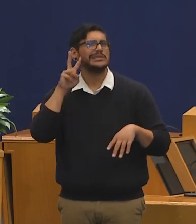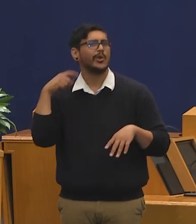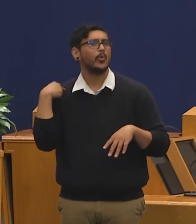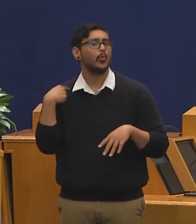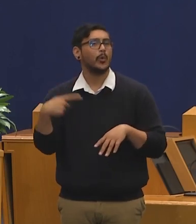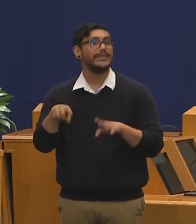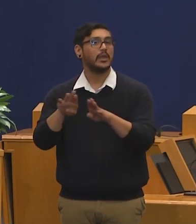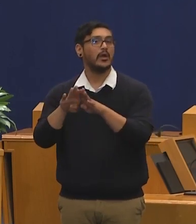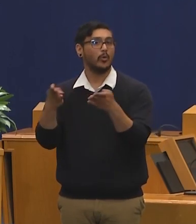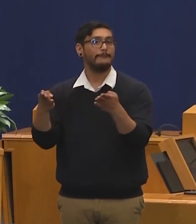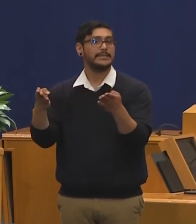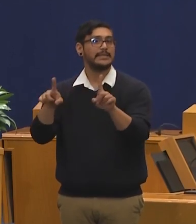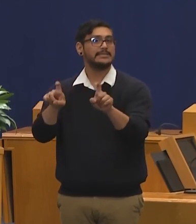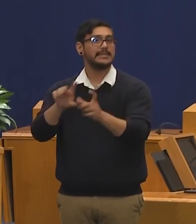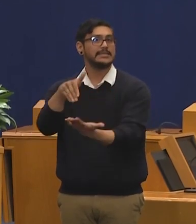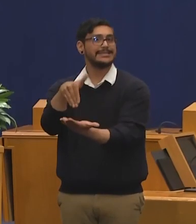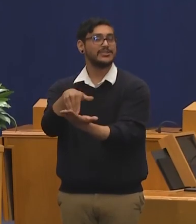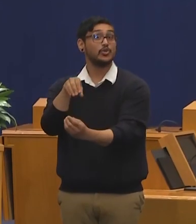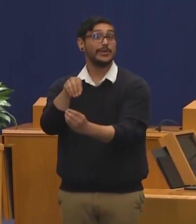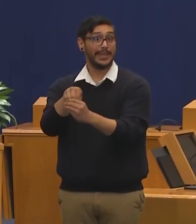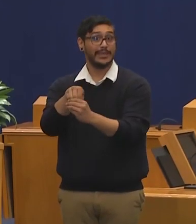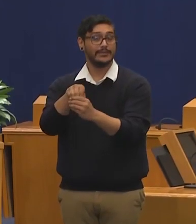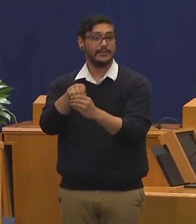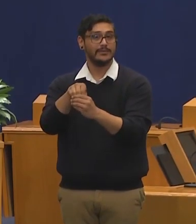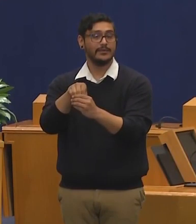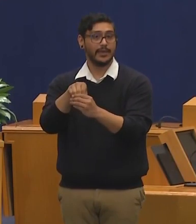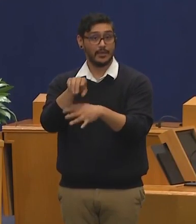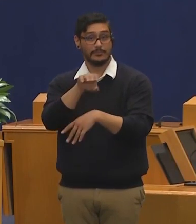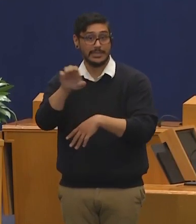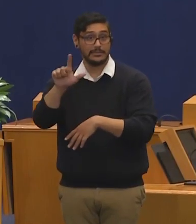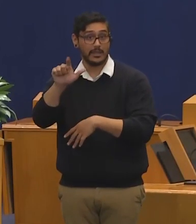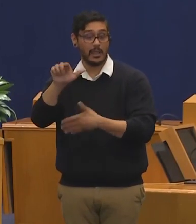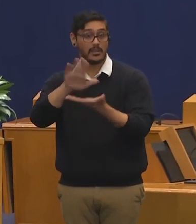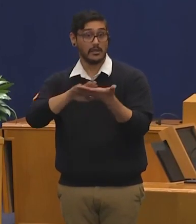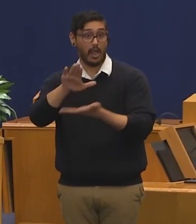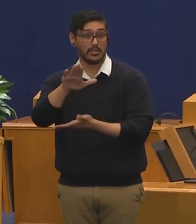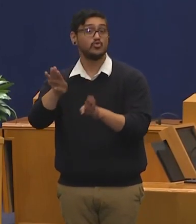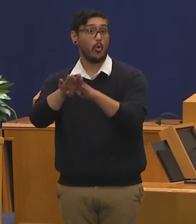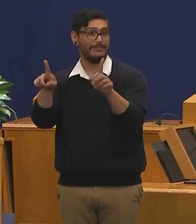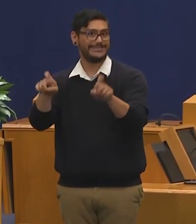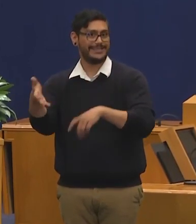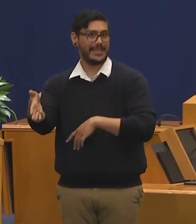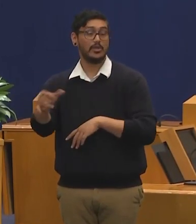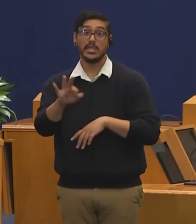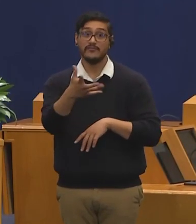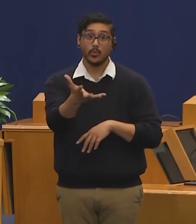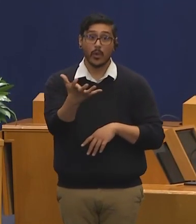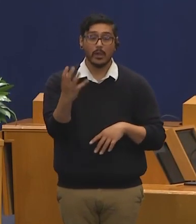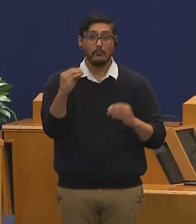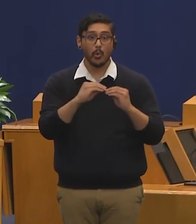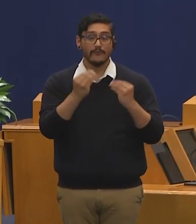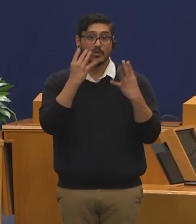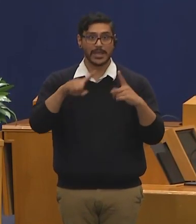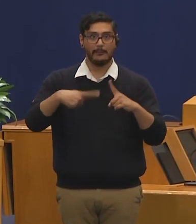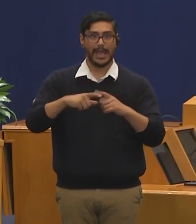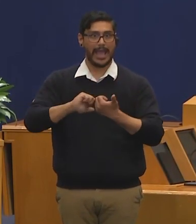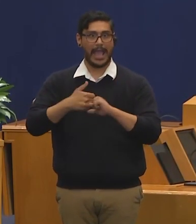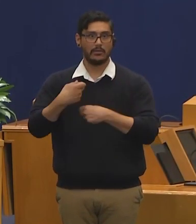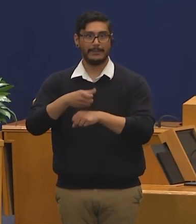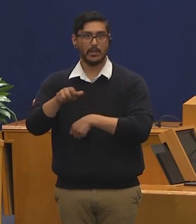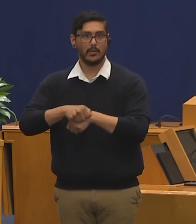centro de pruebas en el Colegio Comunitario del Este de Los Ángeles. Si quieren información en cómo registrarse, va en